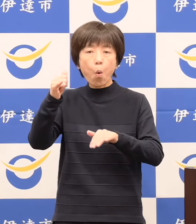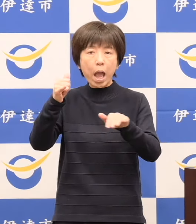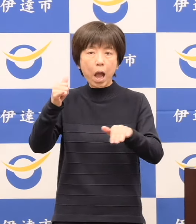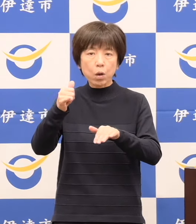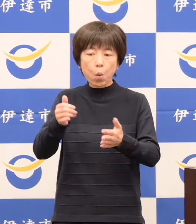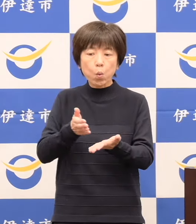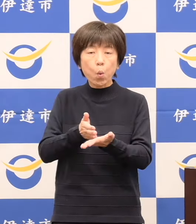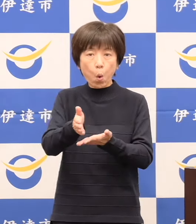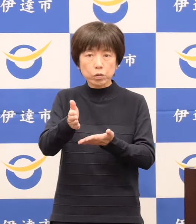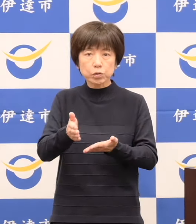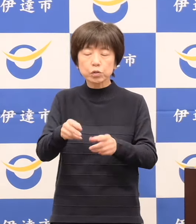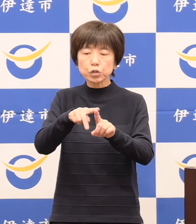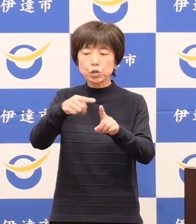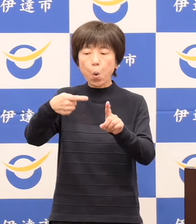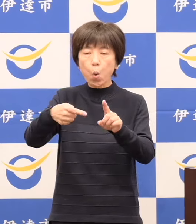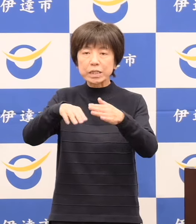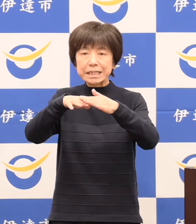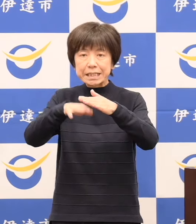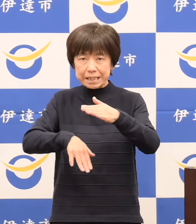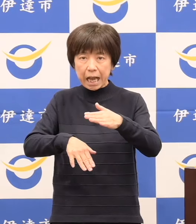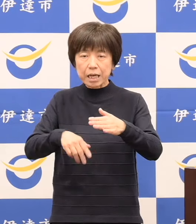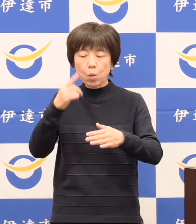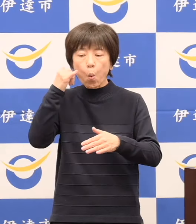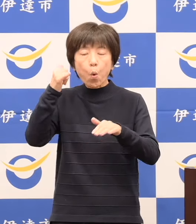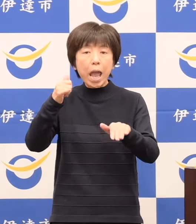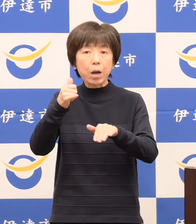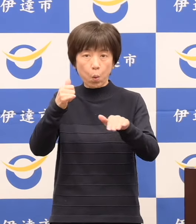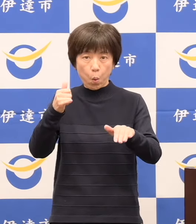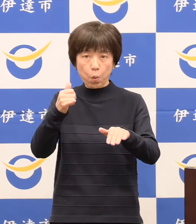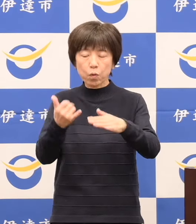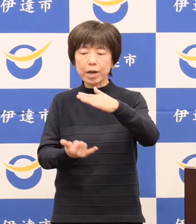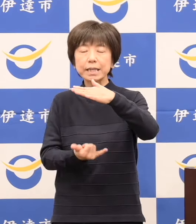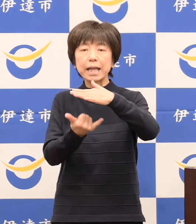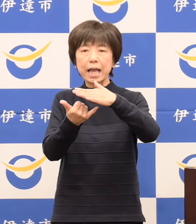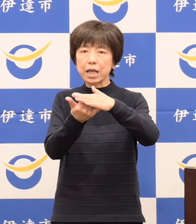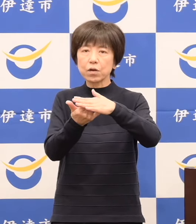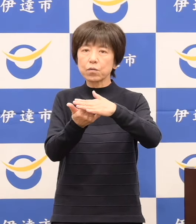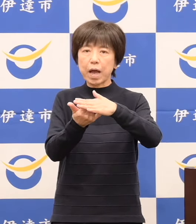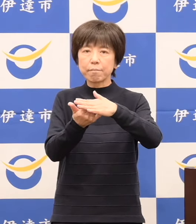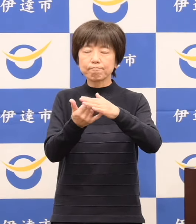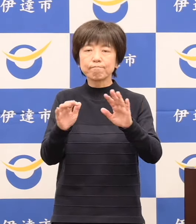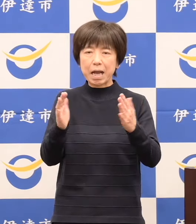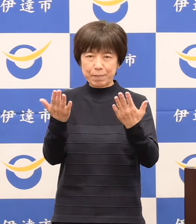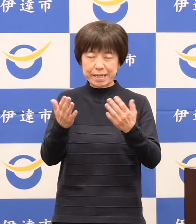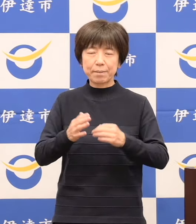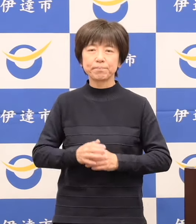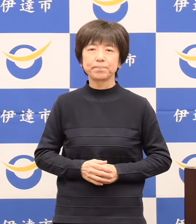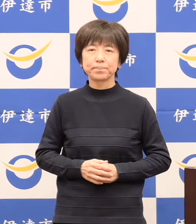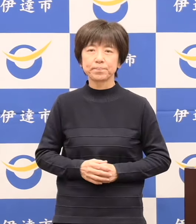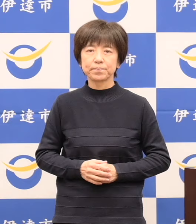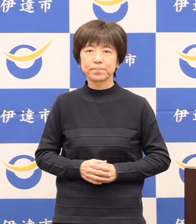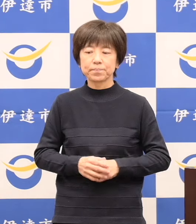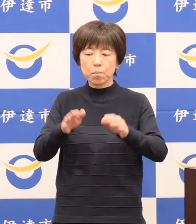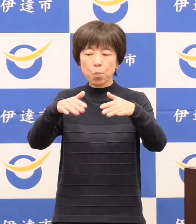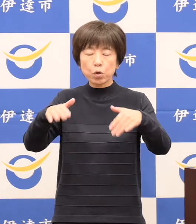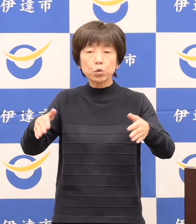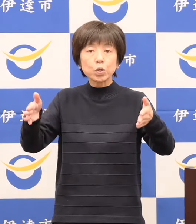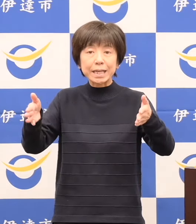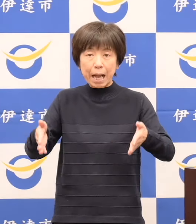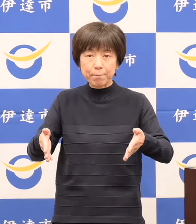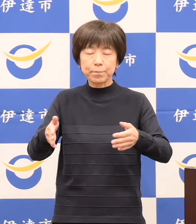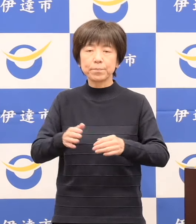学校1年生以下の親子で、これは定員を定めてございます。募集期間